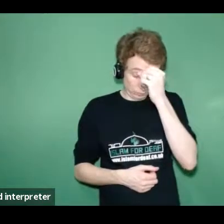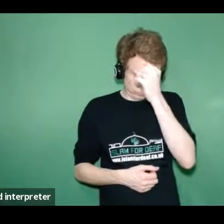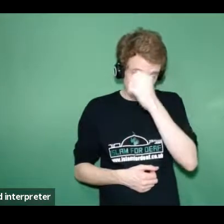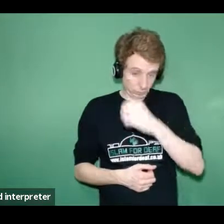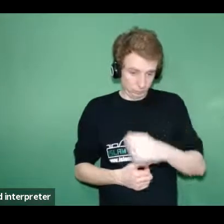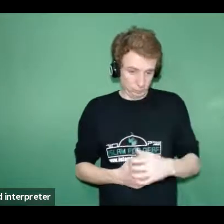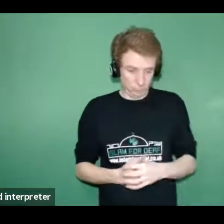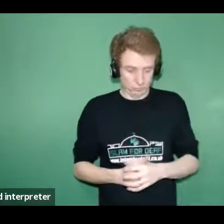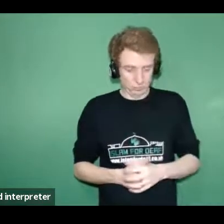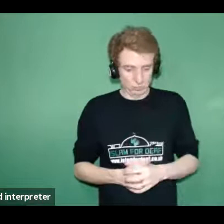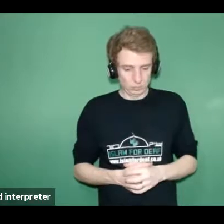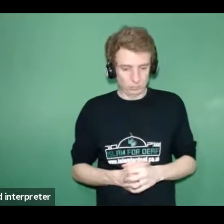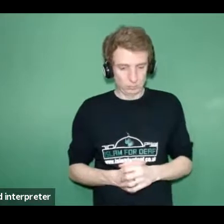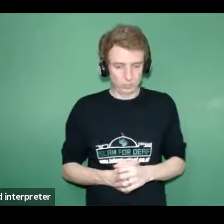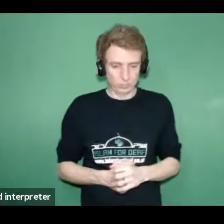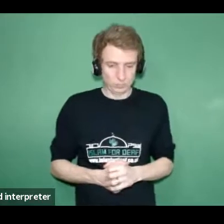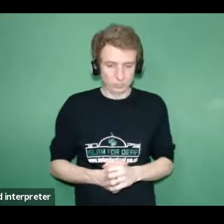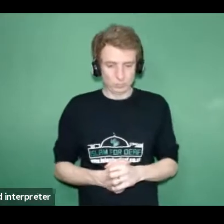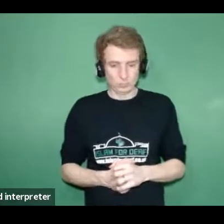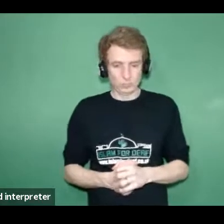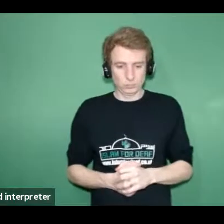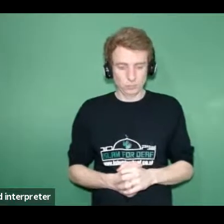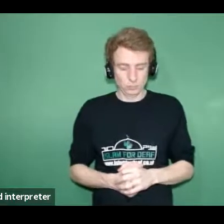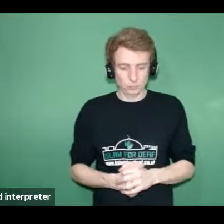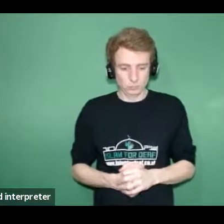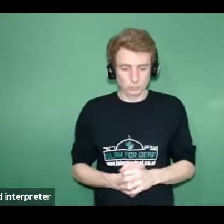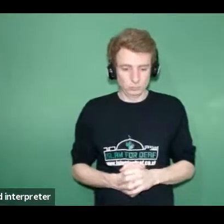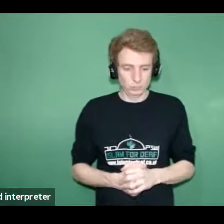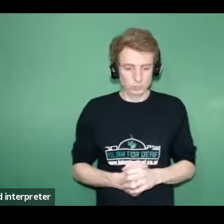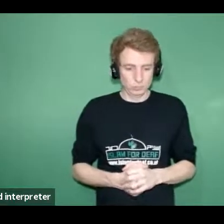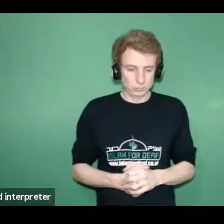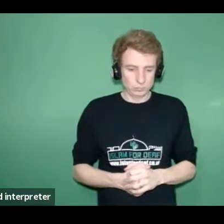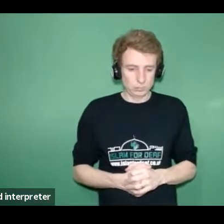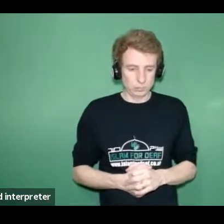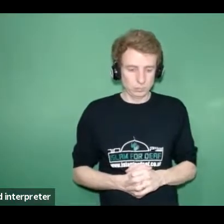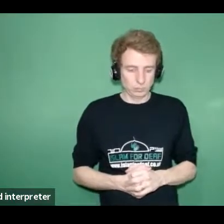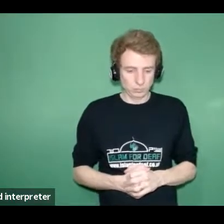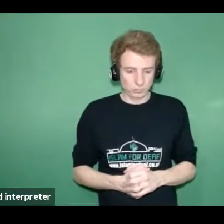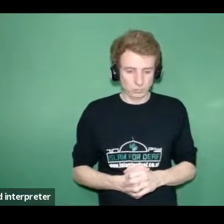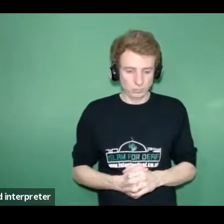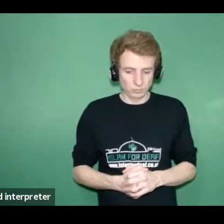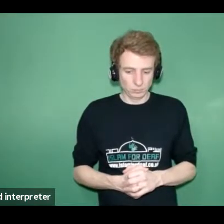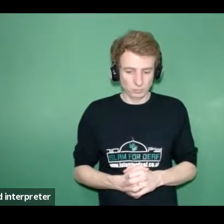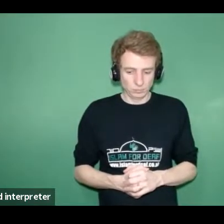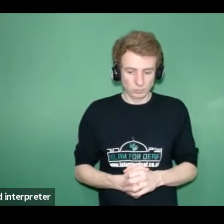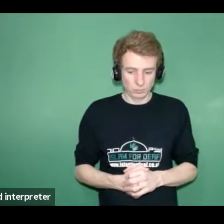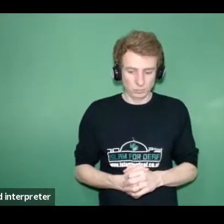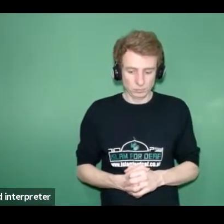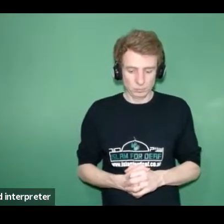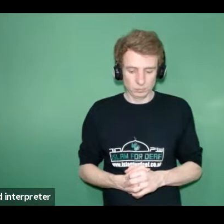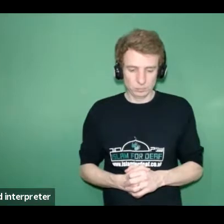الإنترنت. وكلنا الآن أريكم أنا الآن على مدار الساعة